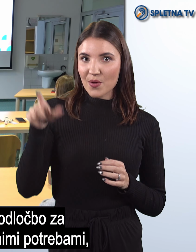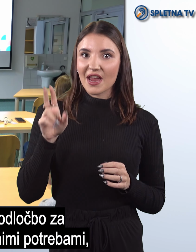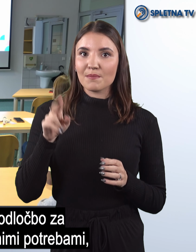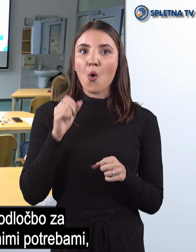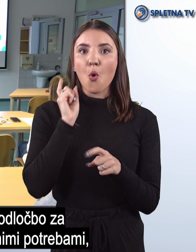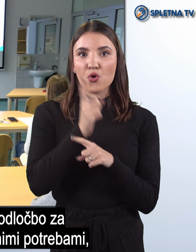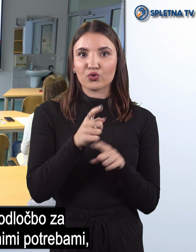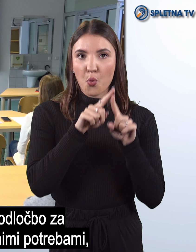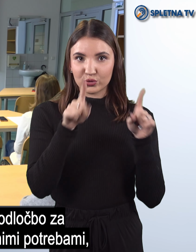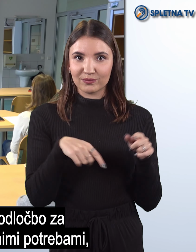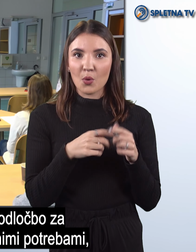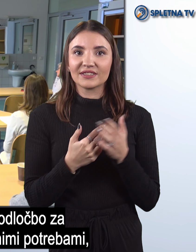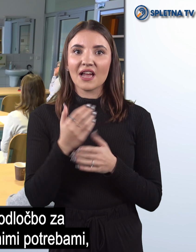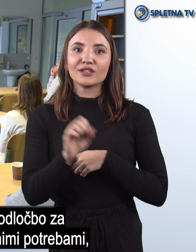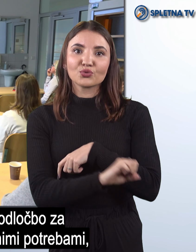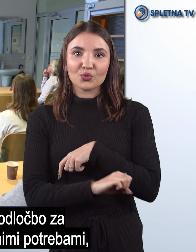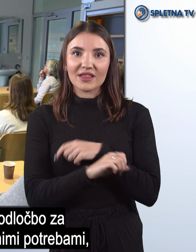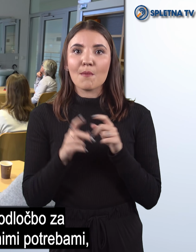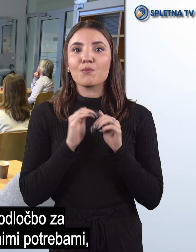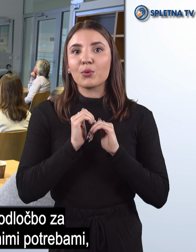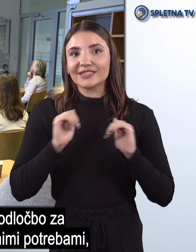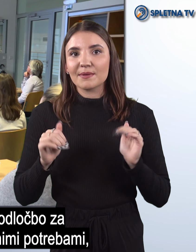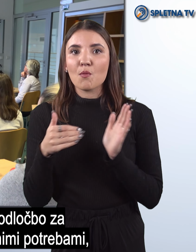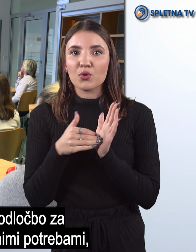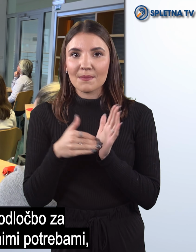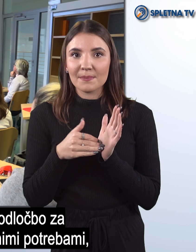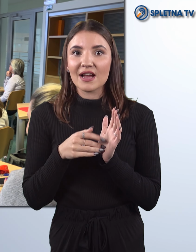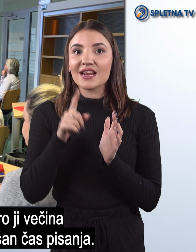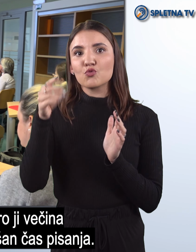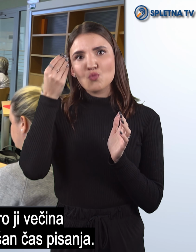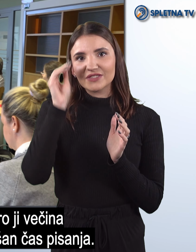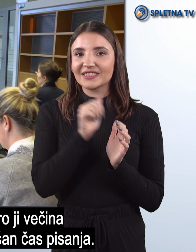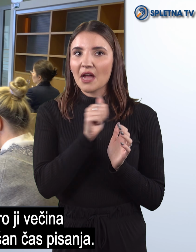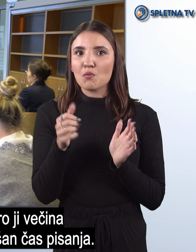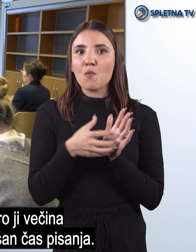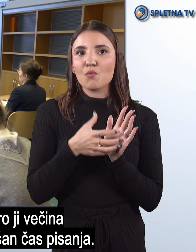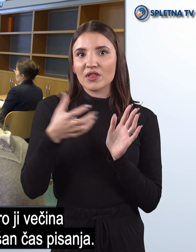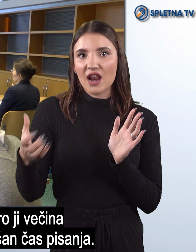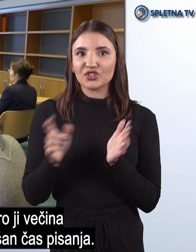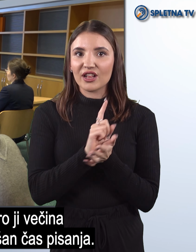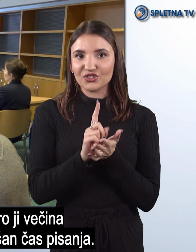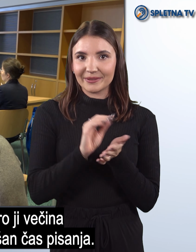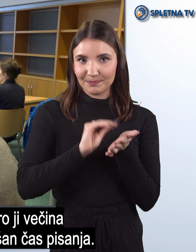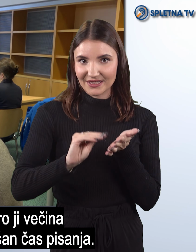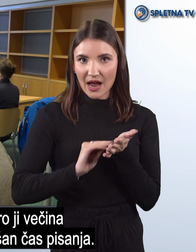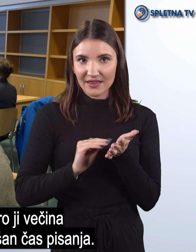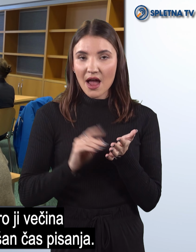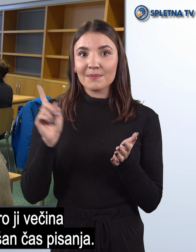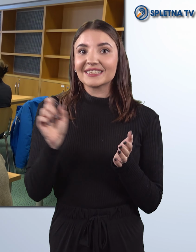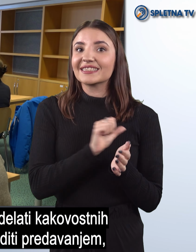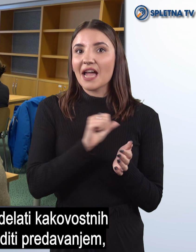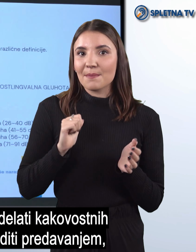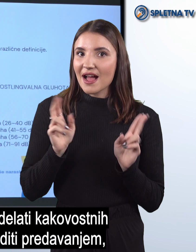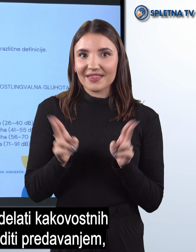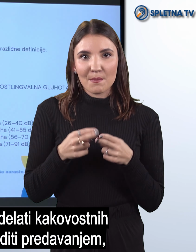Veronika ima odločbo za študente s posebnimi potrebami, glede na katero ji večina upošteva le podaljšan čas pisanja.